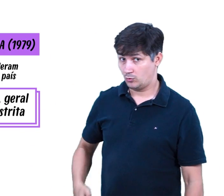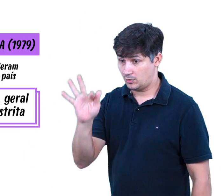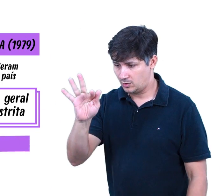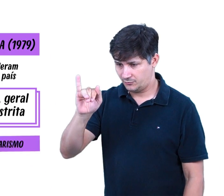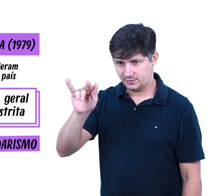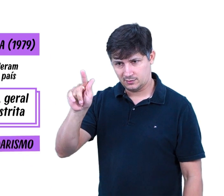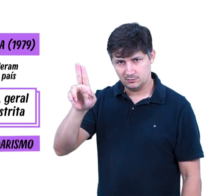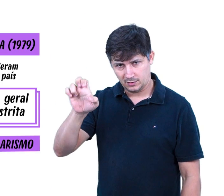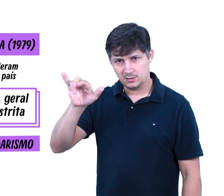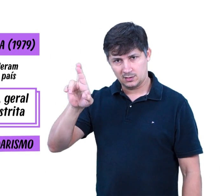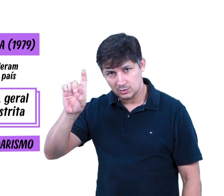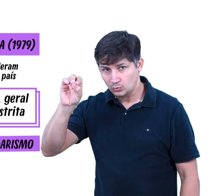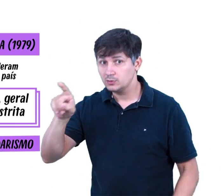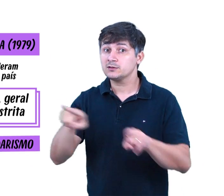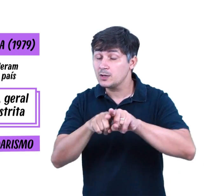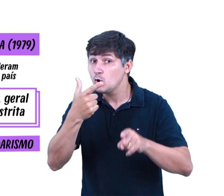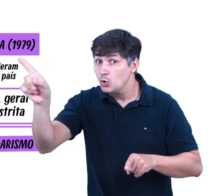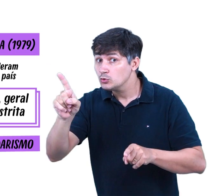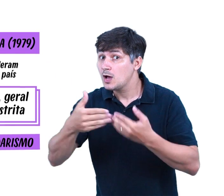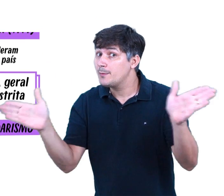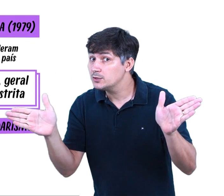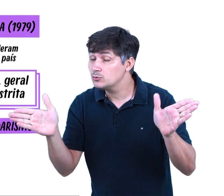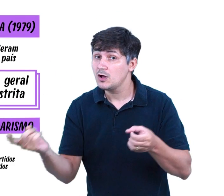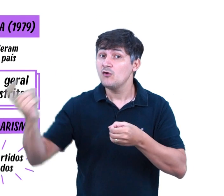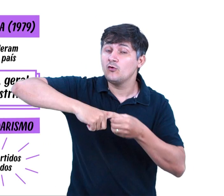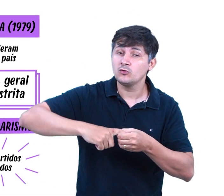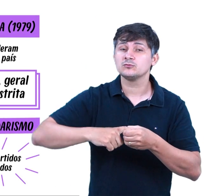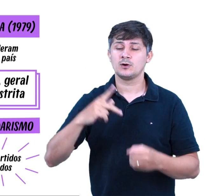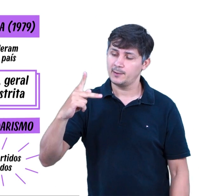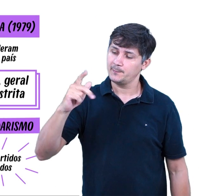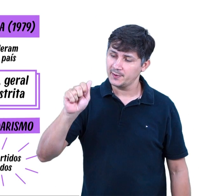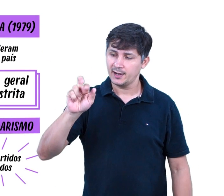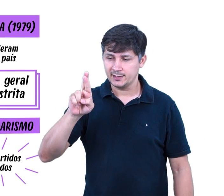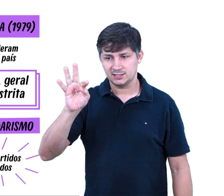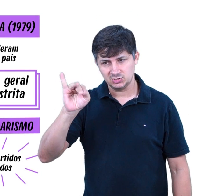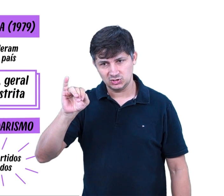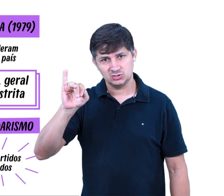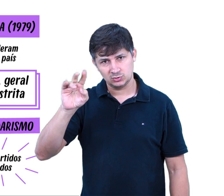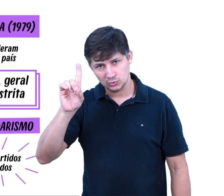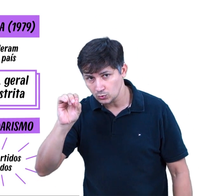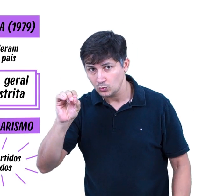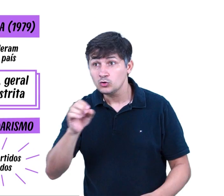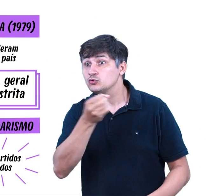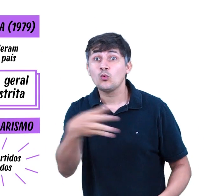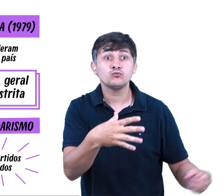do pluripartidarismo e oficialmente novos partidos vão se formar. Mas como nem tudo são